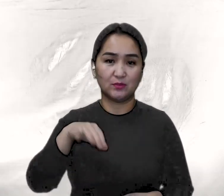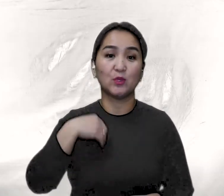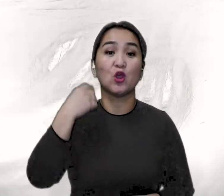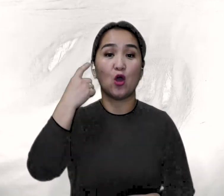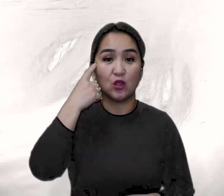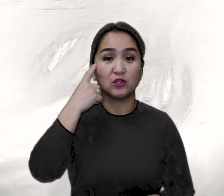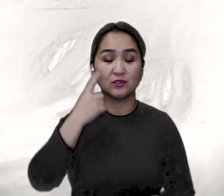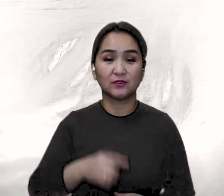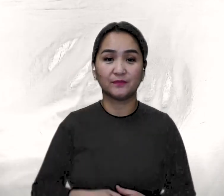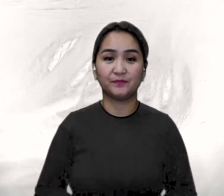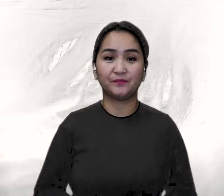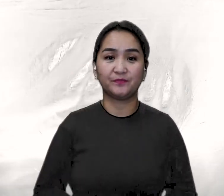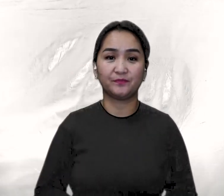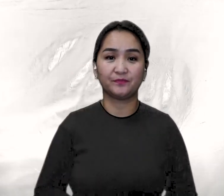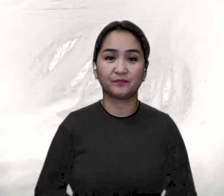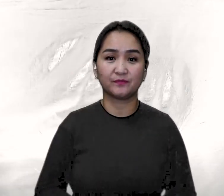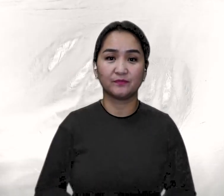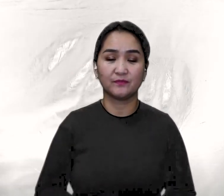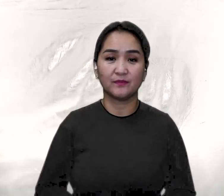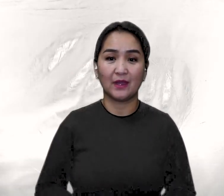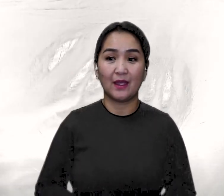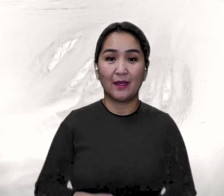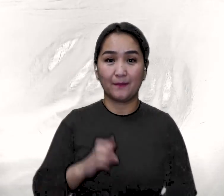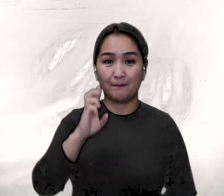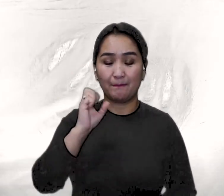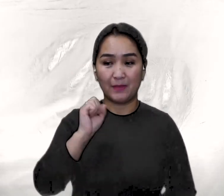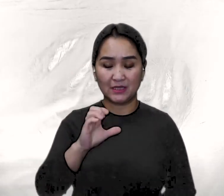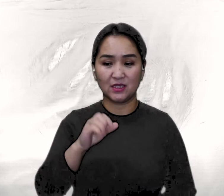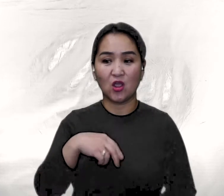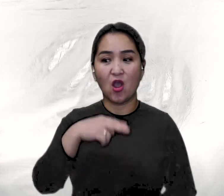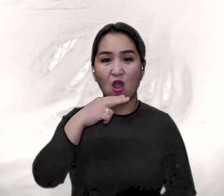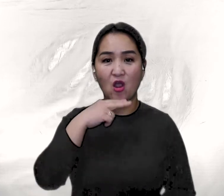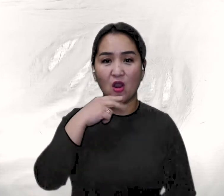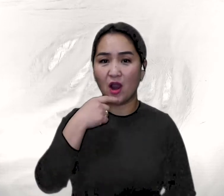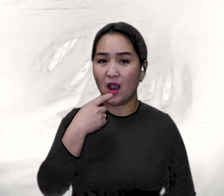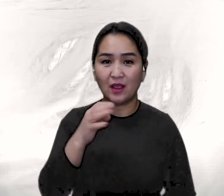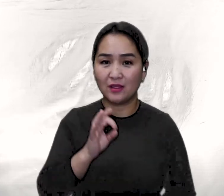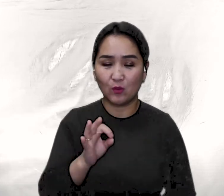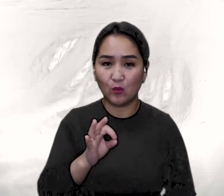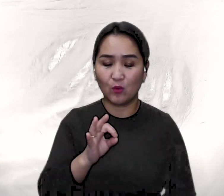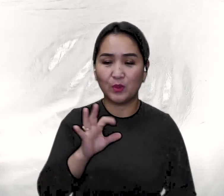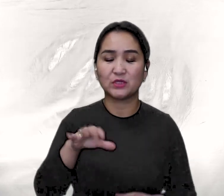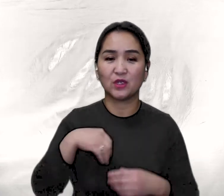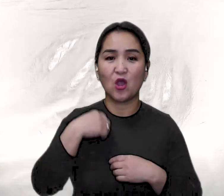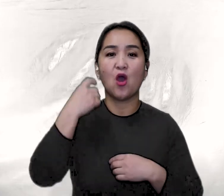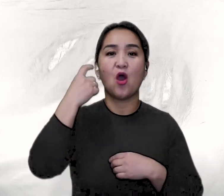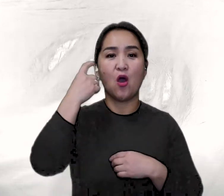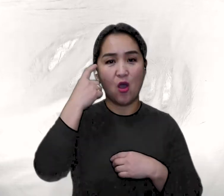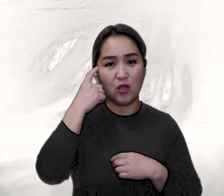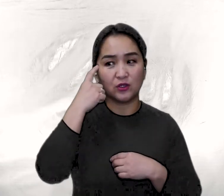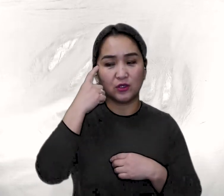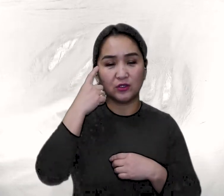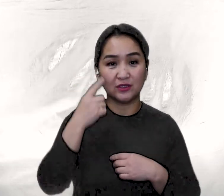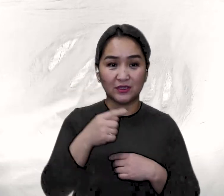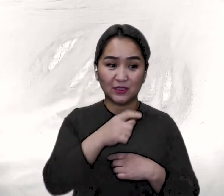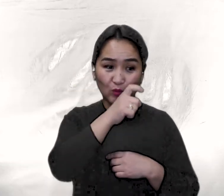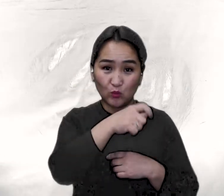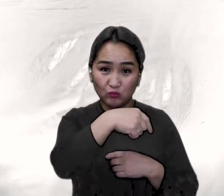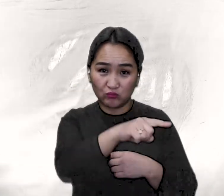бол намайг нэг бас нэг охин гэд нь хэлээд тахгүй бас жоо ойлгоод тэгтээ тэр хүнд ямар ч тийм мэдлэг